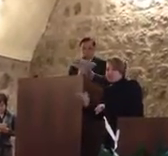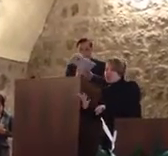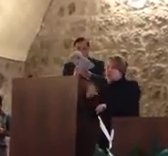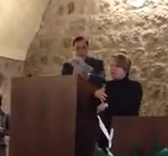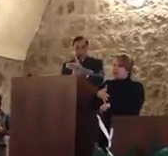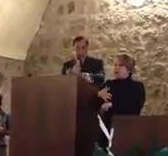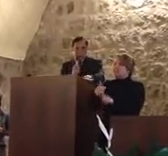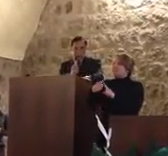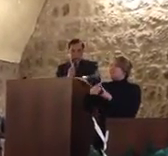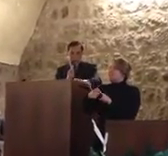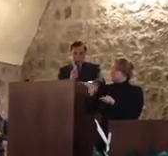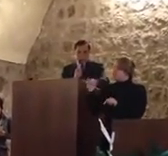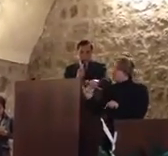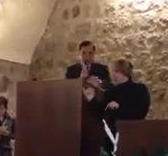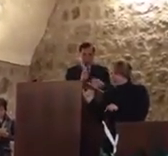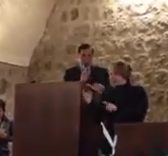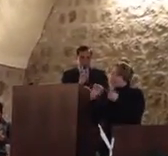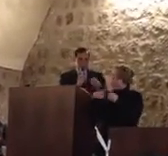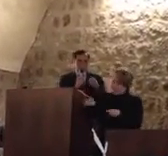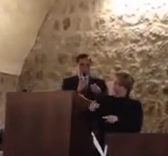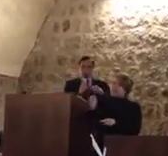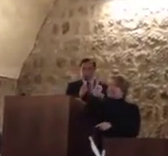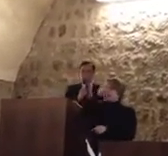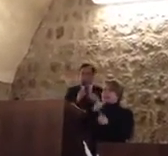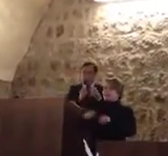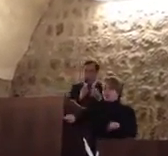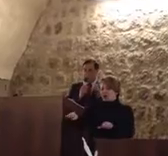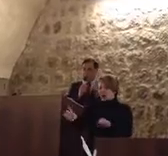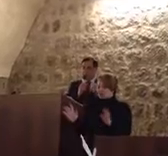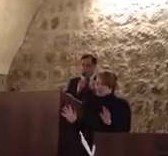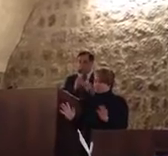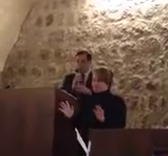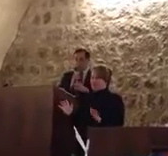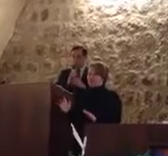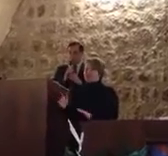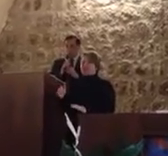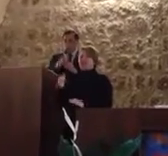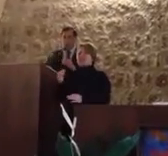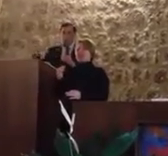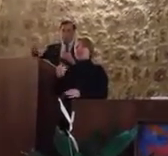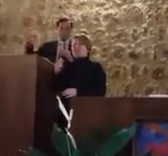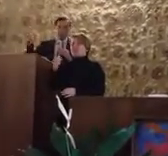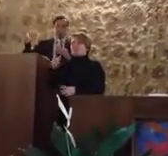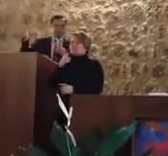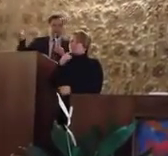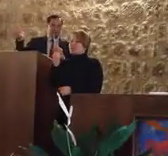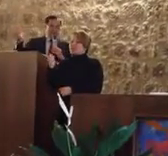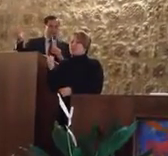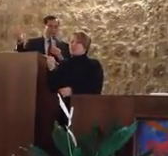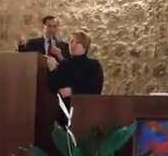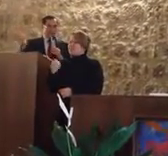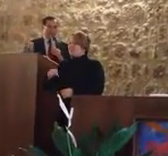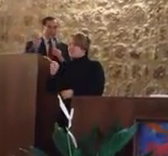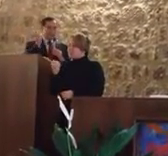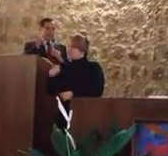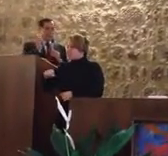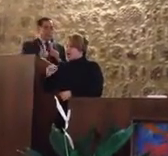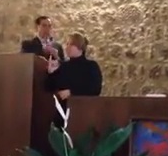io vorrei ritornare su questo concetto, sul concetto dell'indifferenza, perché il concetto dell'indifferenza